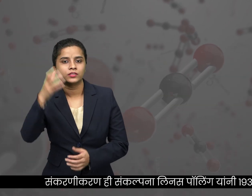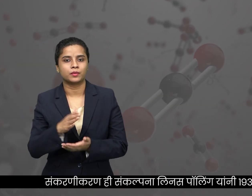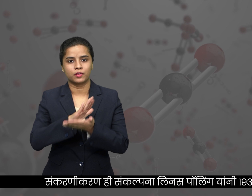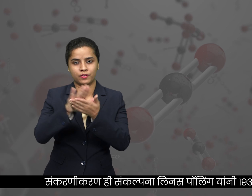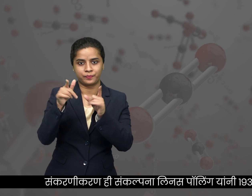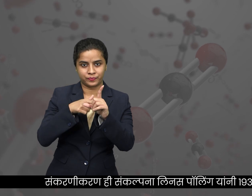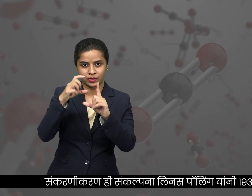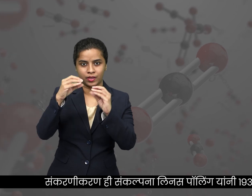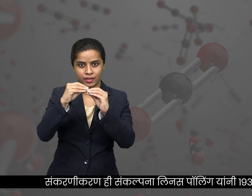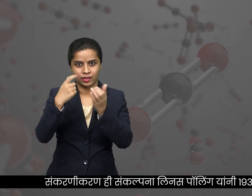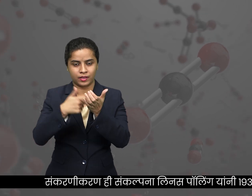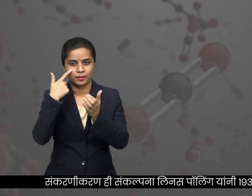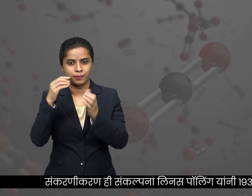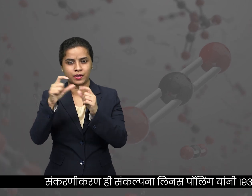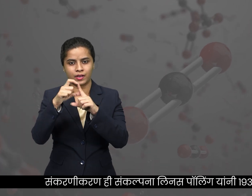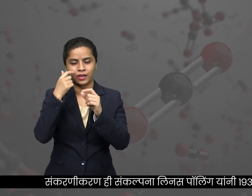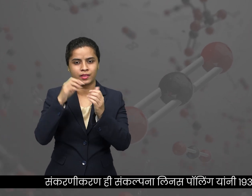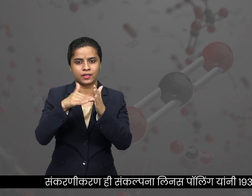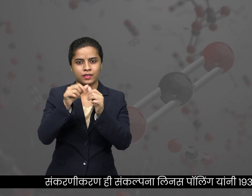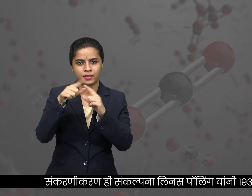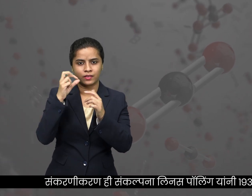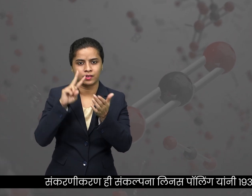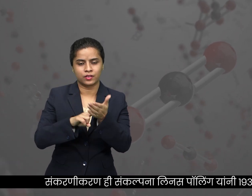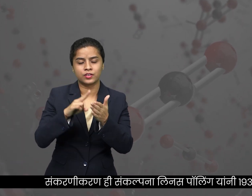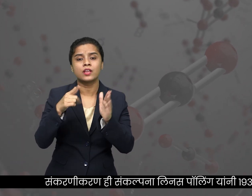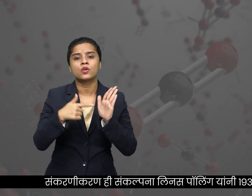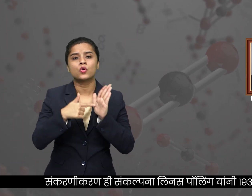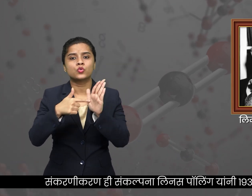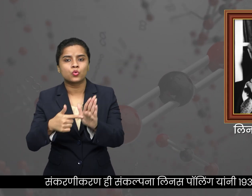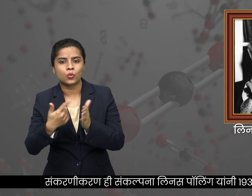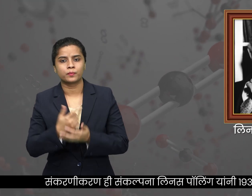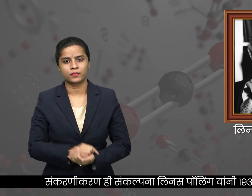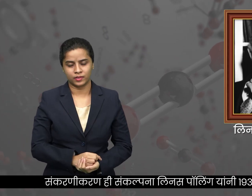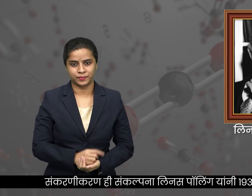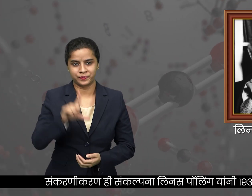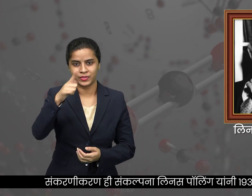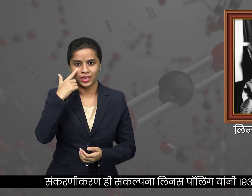संकरीकरण ही संकल्पना लिनन पॉलिंग यांनी 1931 मध्ये मांडली।